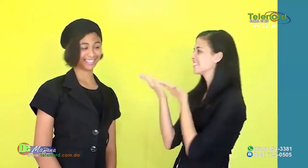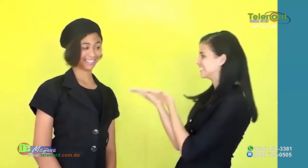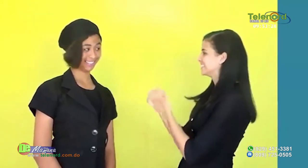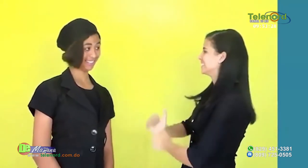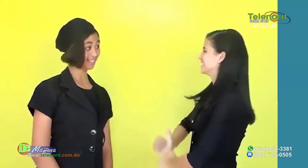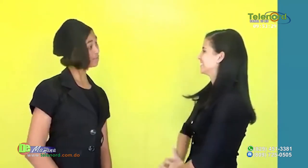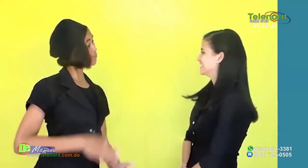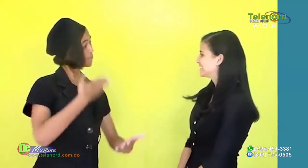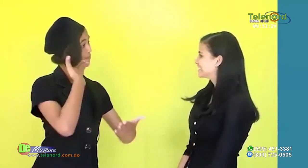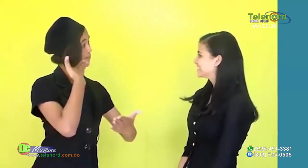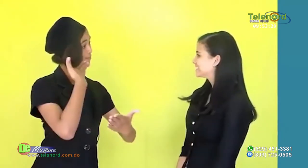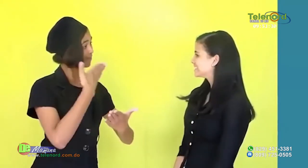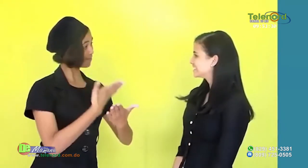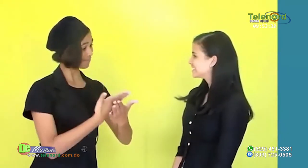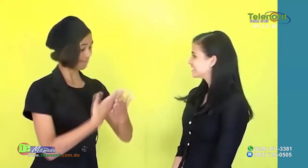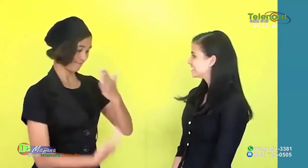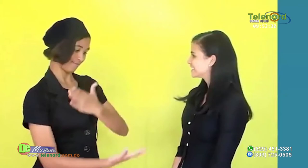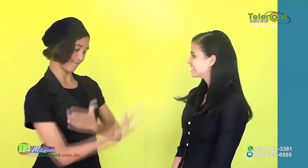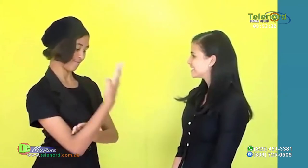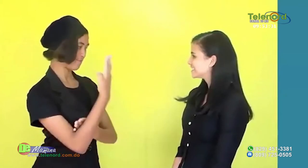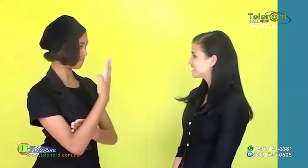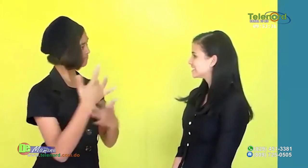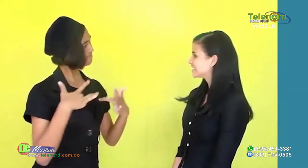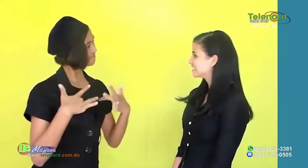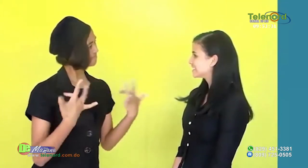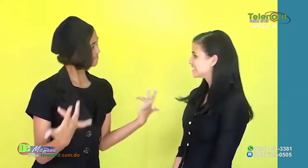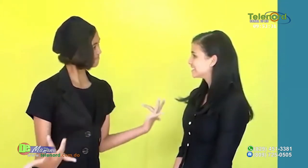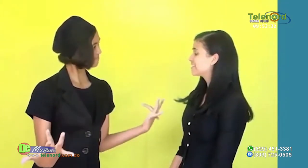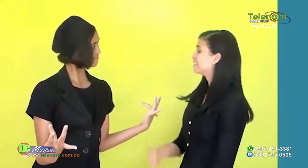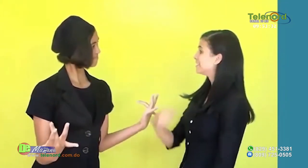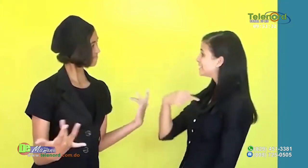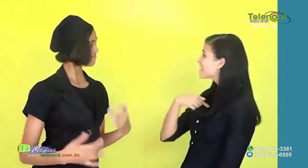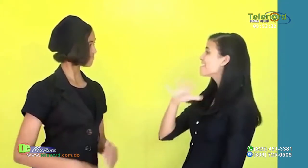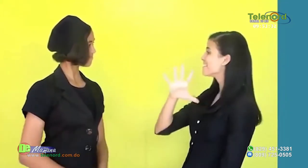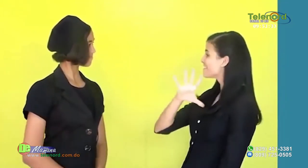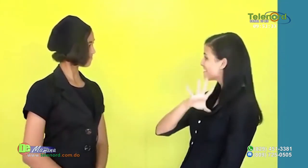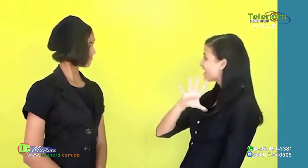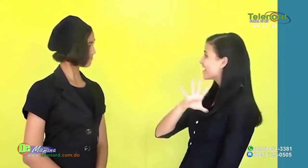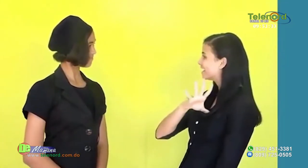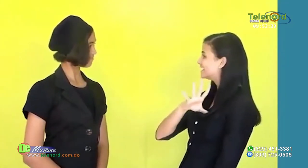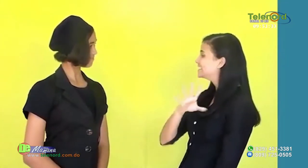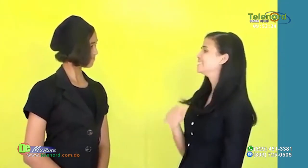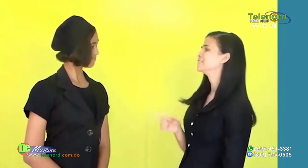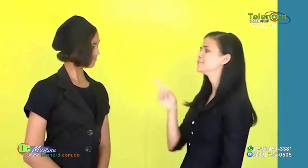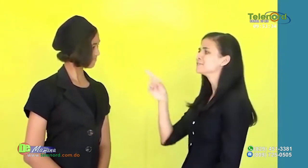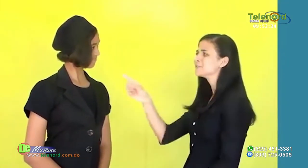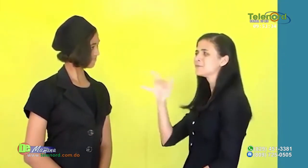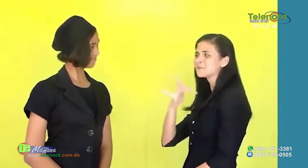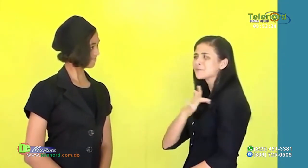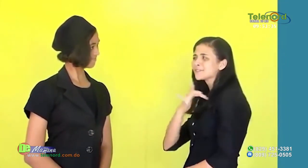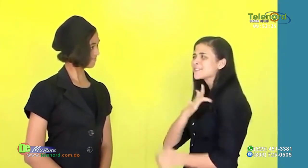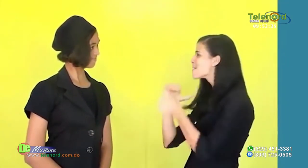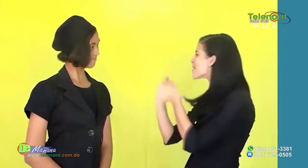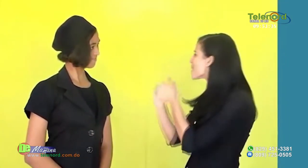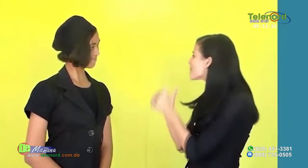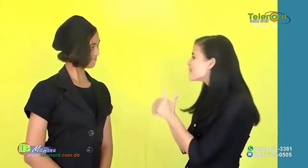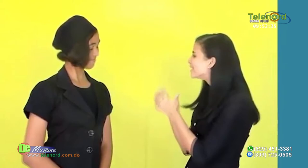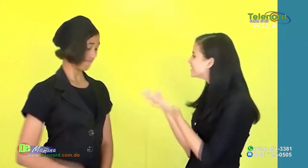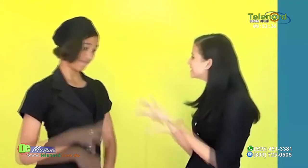siquiera les estamos respetando los derechos que ellos tienen de recibir asistencia. Cuando ellos van a un médico, por ejemplo, un sordomudo va a un médico, ¿qué